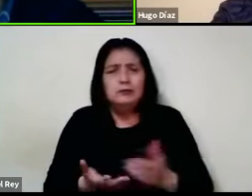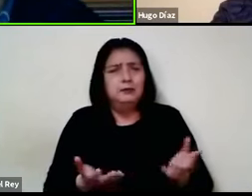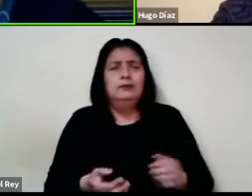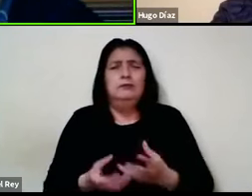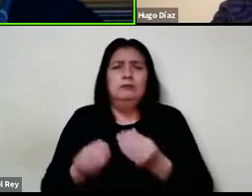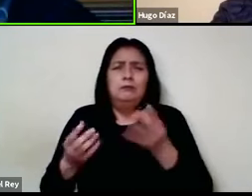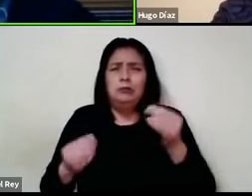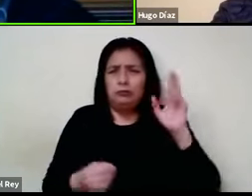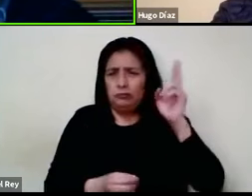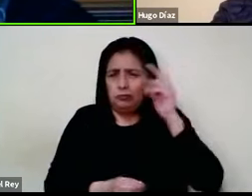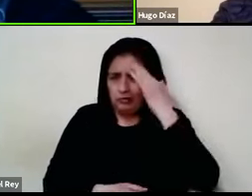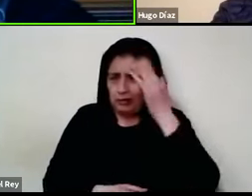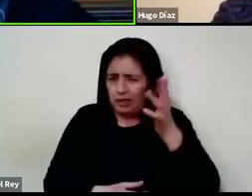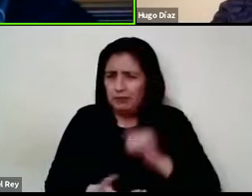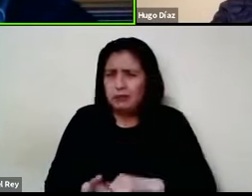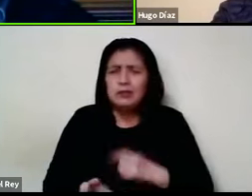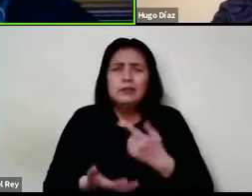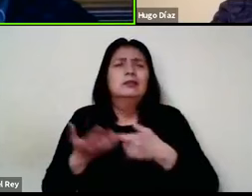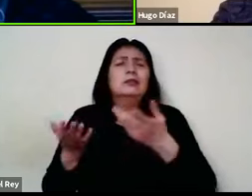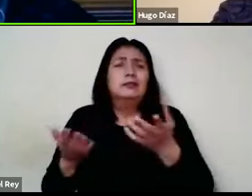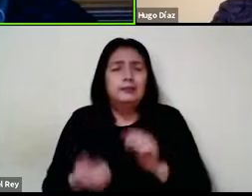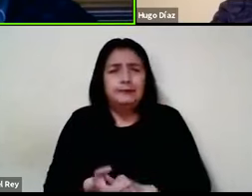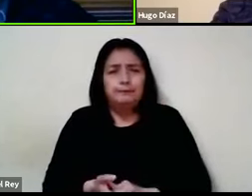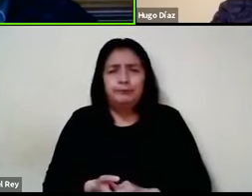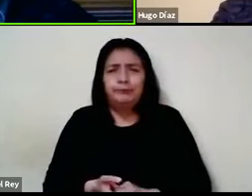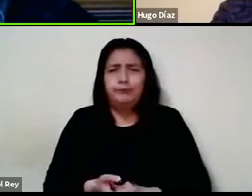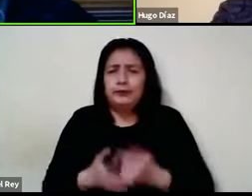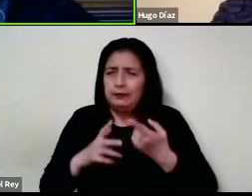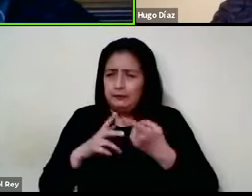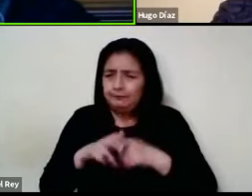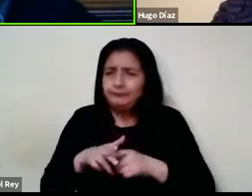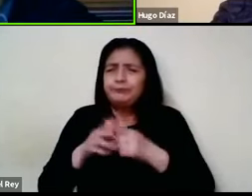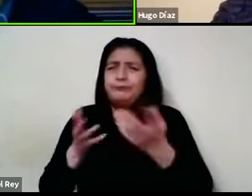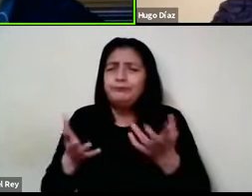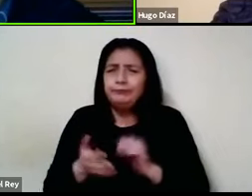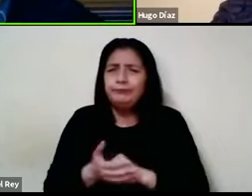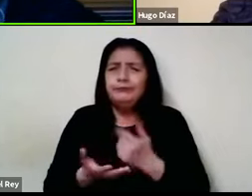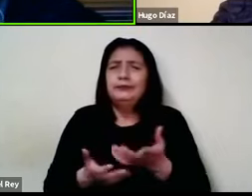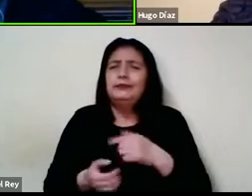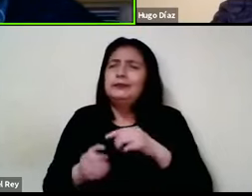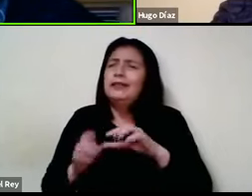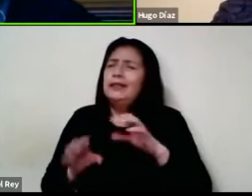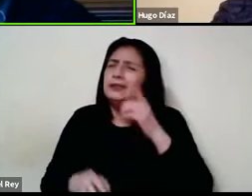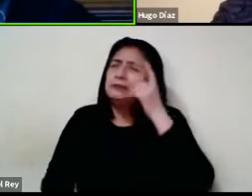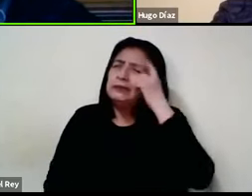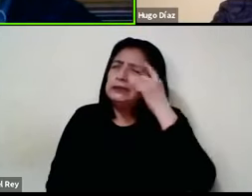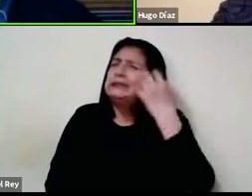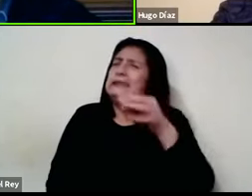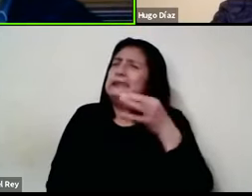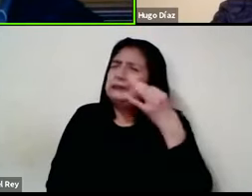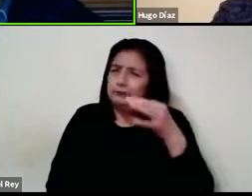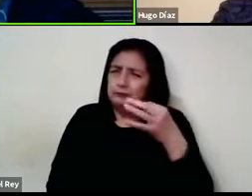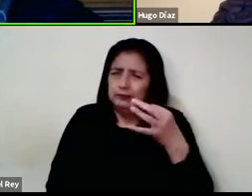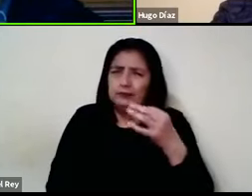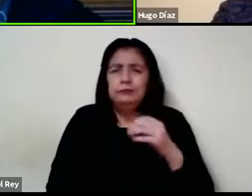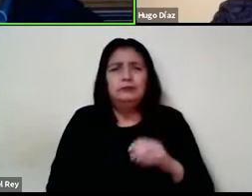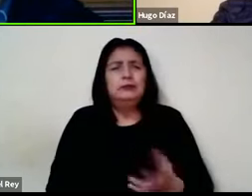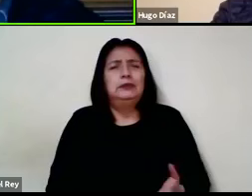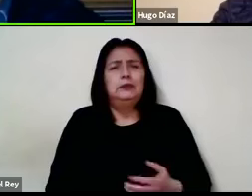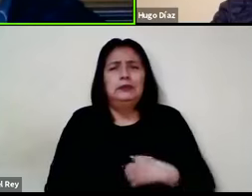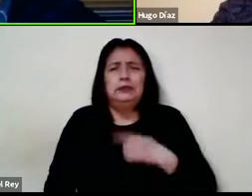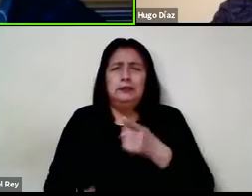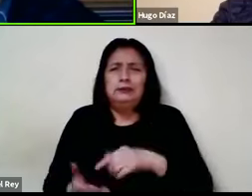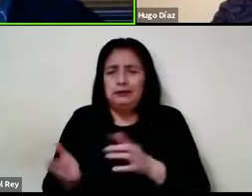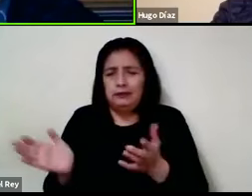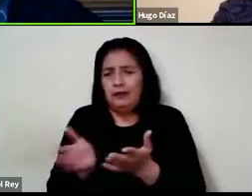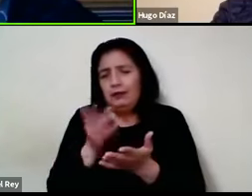muchos maestros lo saben. Y el punto es que más bien empezar a el acto de pensar. Siempre, en vez de revisarle